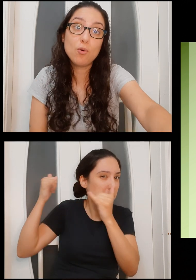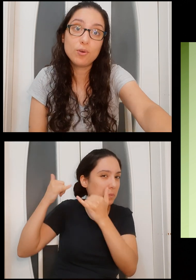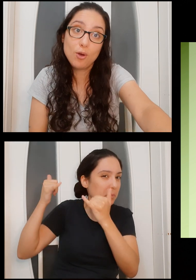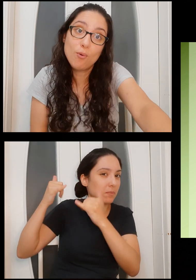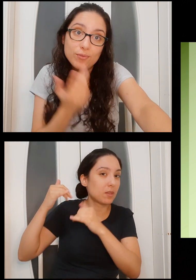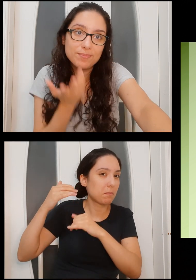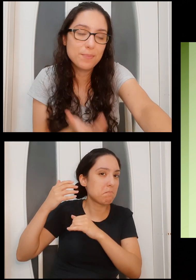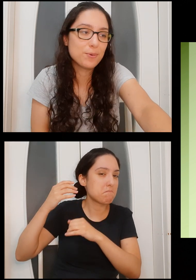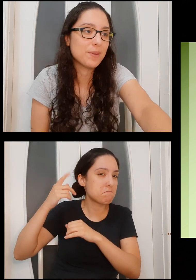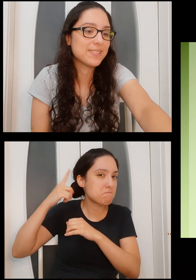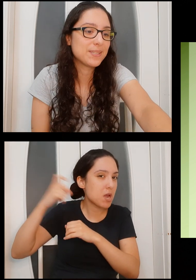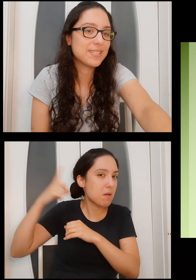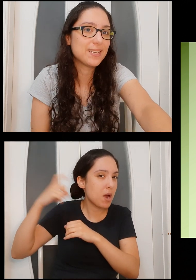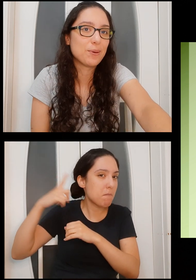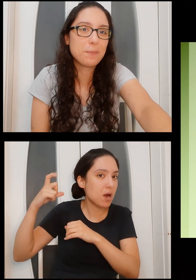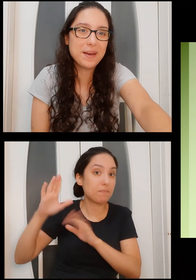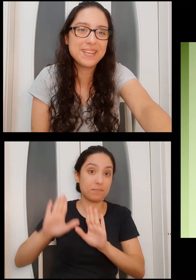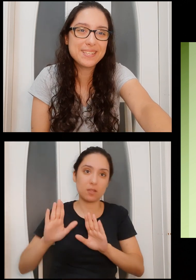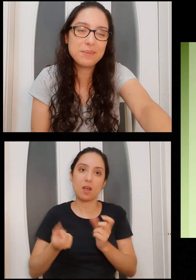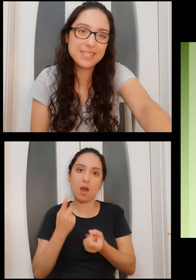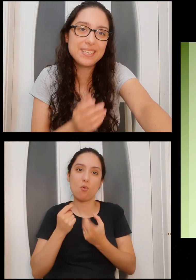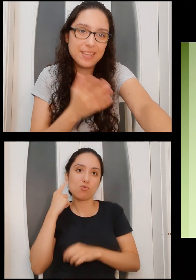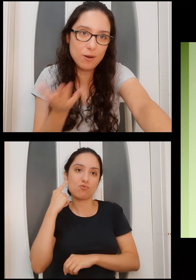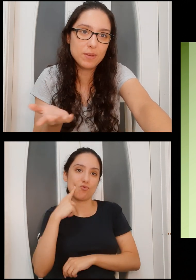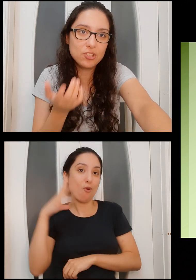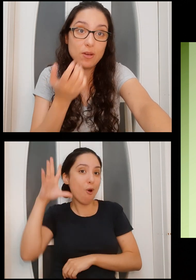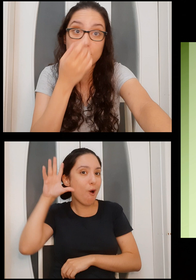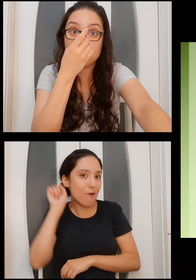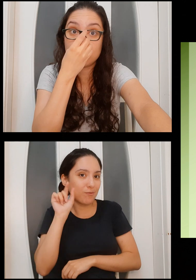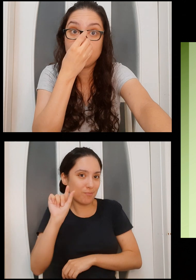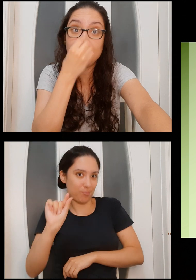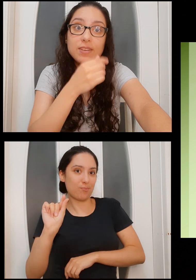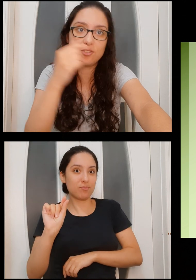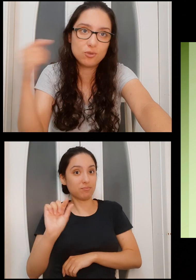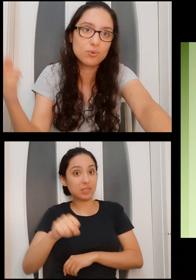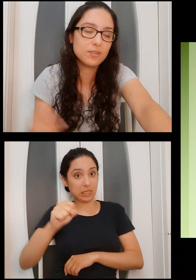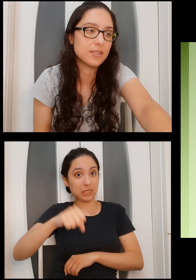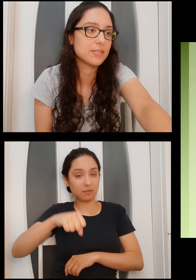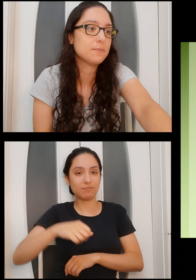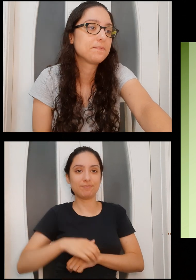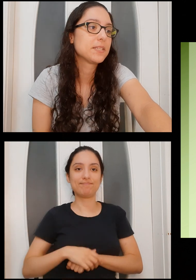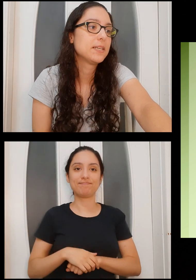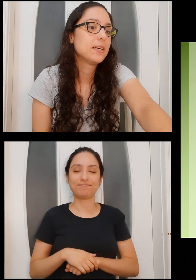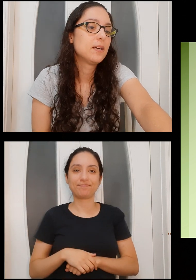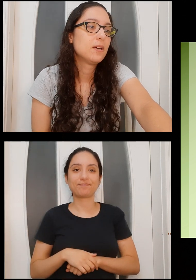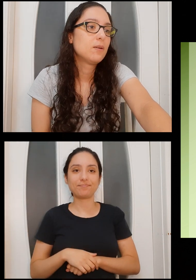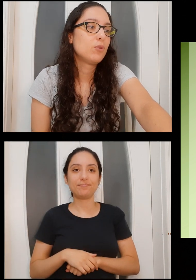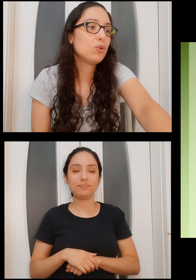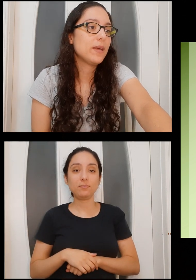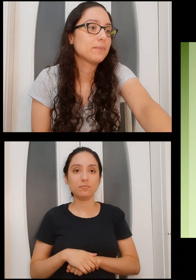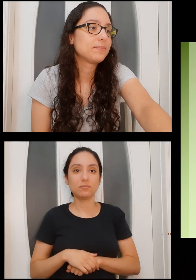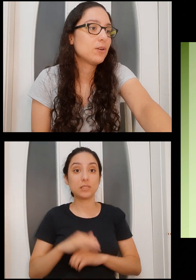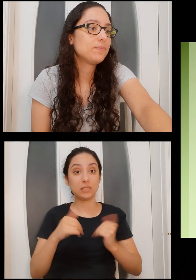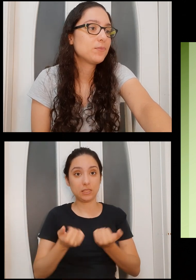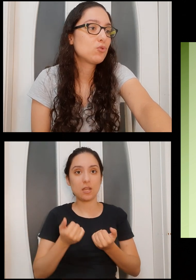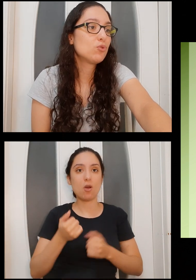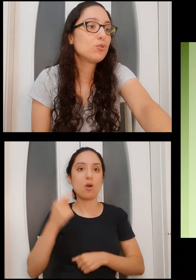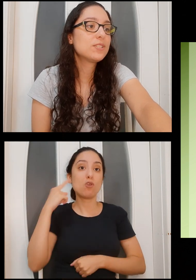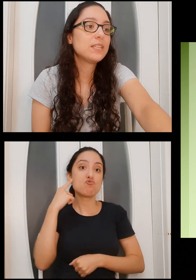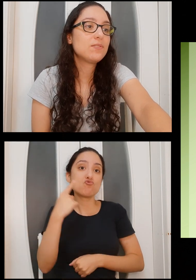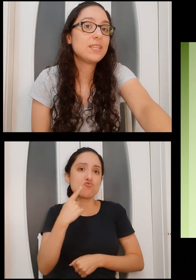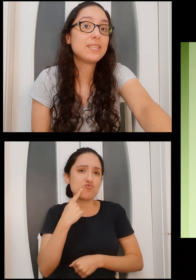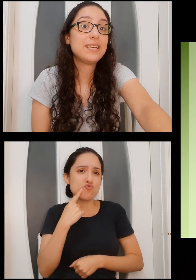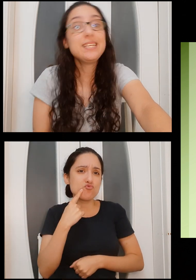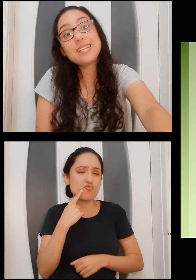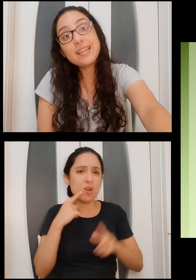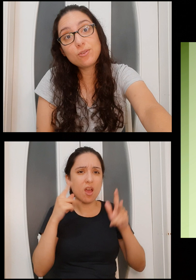sim que ouvem, né? Por mais estranho que pareça, mas assim, realmente tem alguns níveis de surdez, né? Muito bem, então, surdos